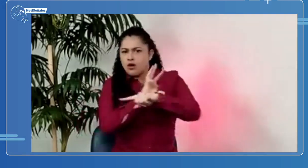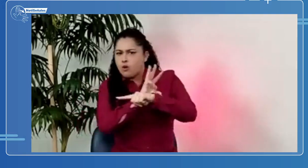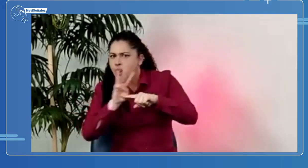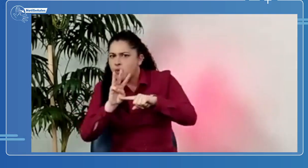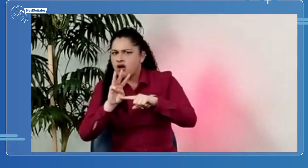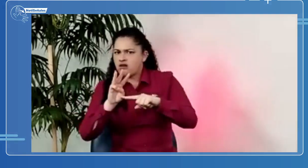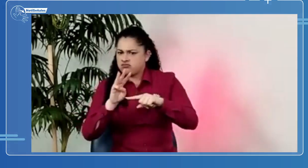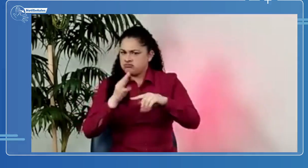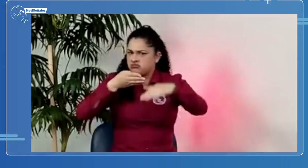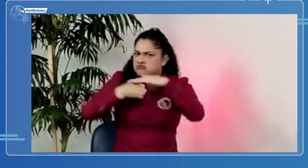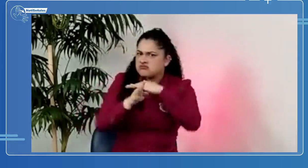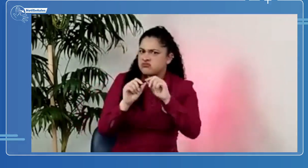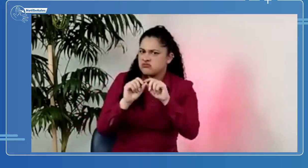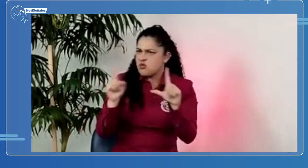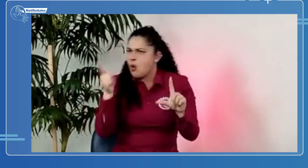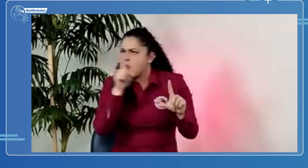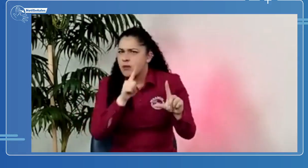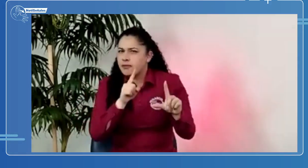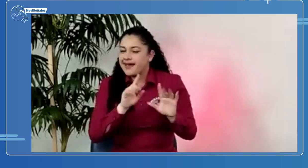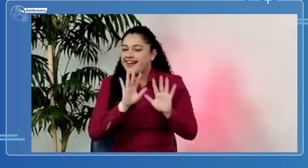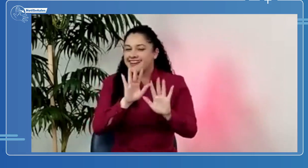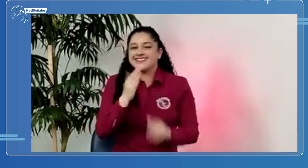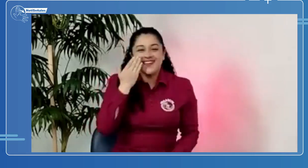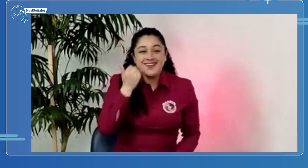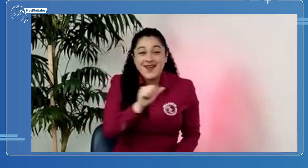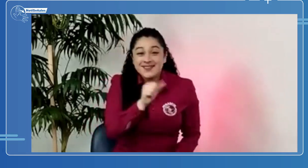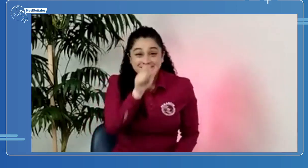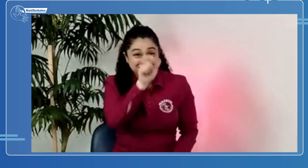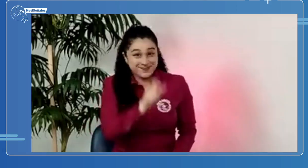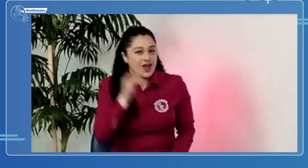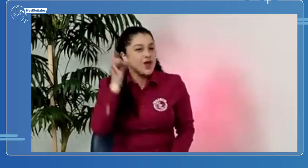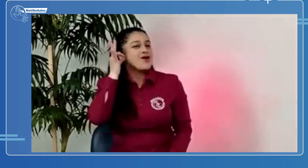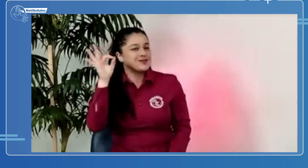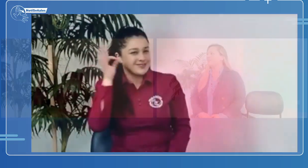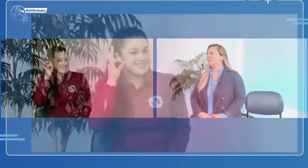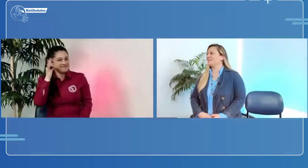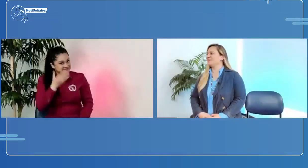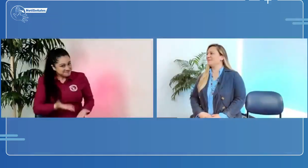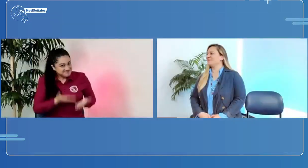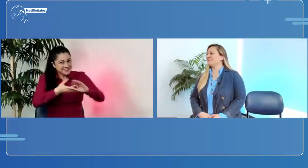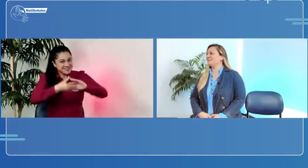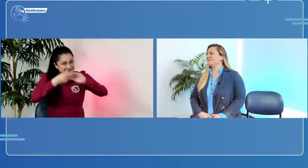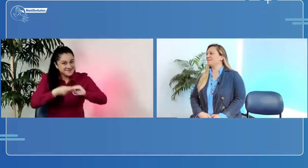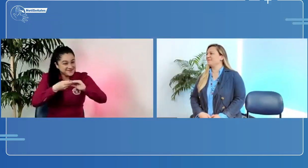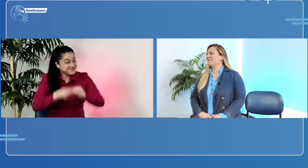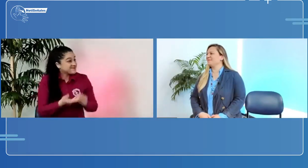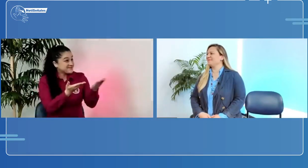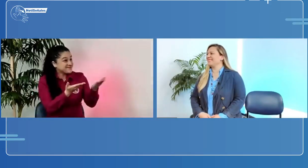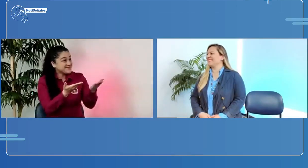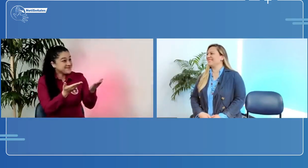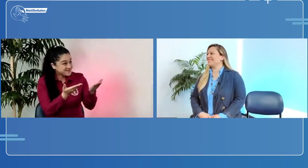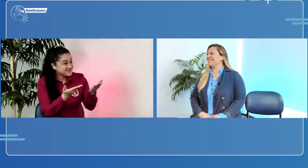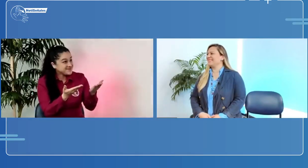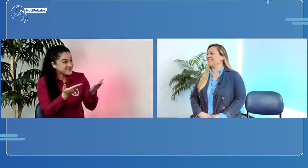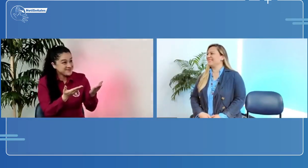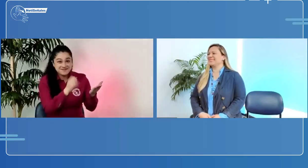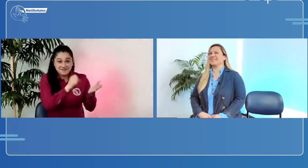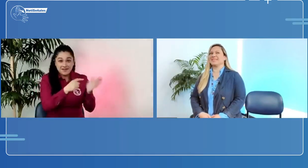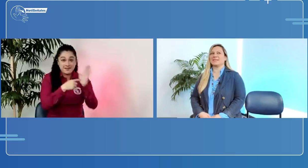ustedes están preguntando cómo entrar a la página web y cómo hacer todo este proceso, tenemos otra invitada que se va a presentar